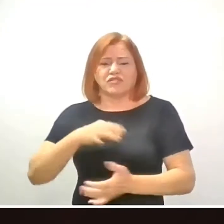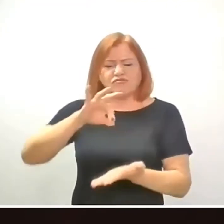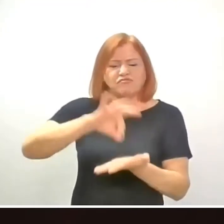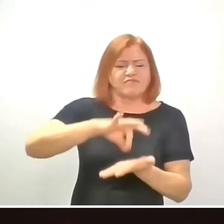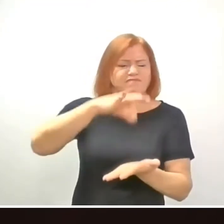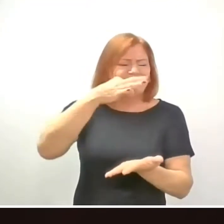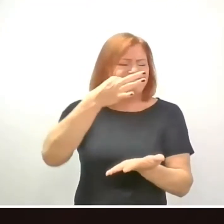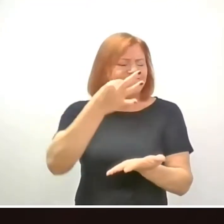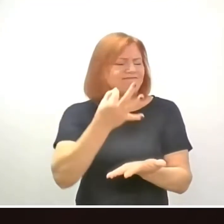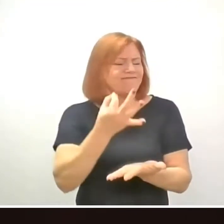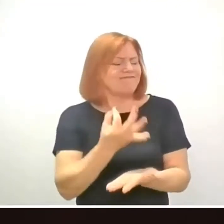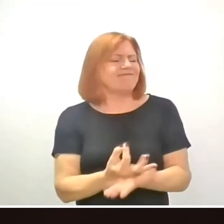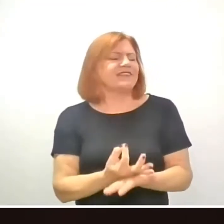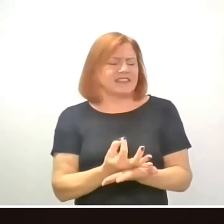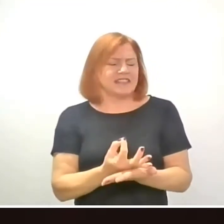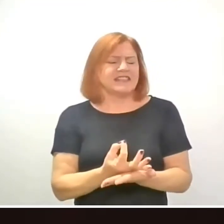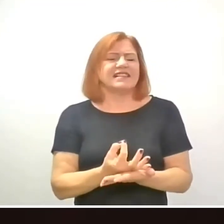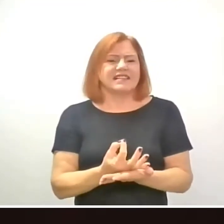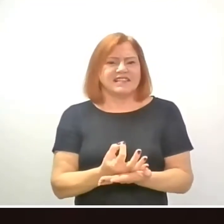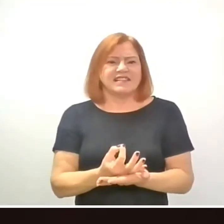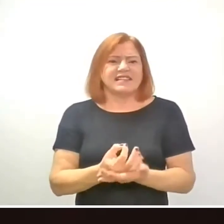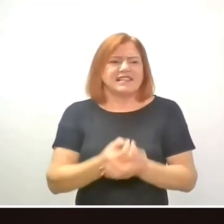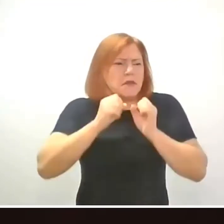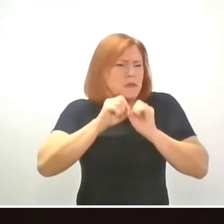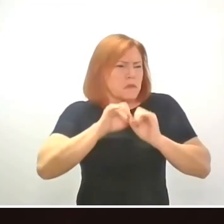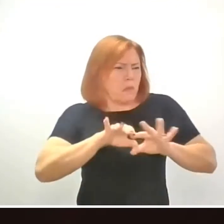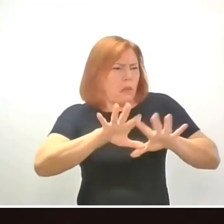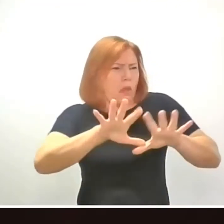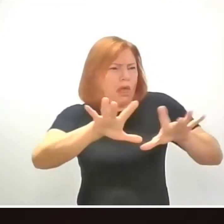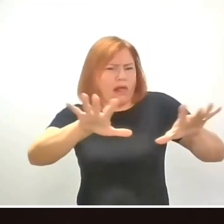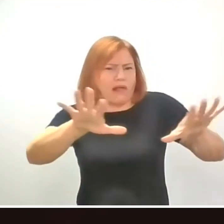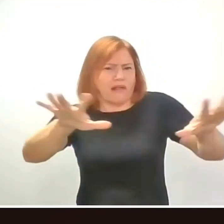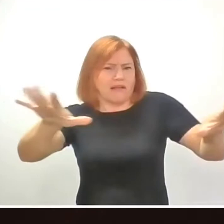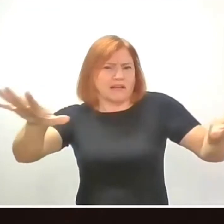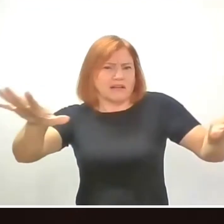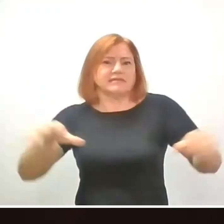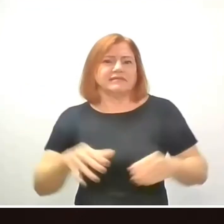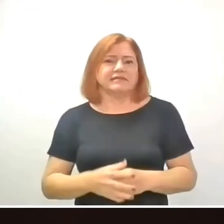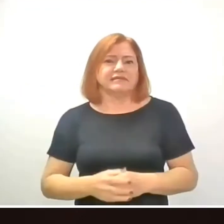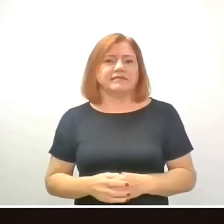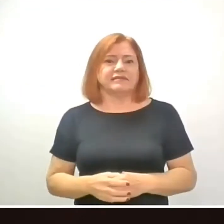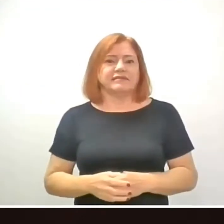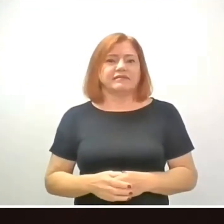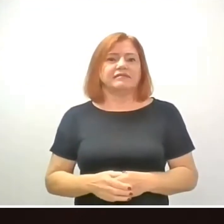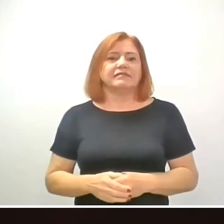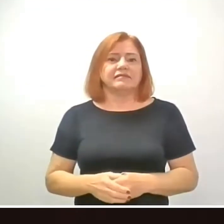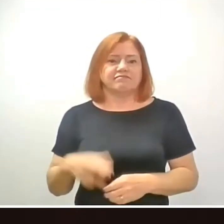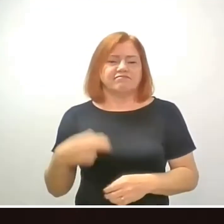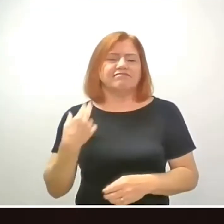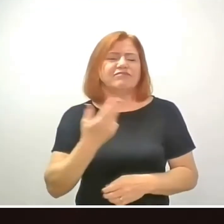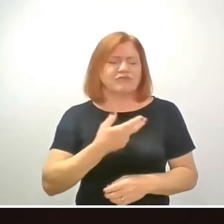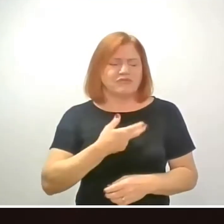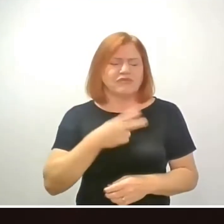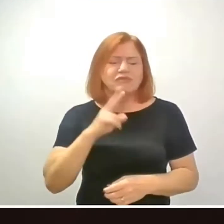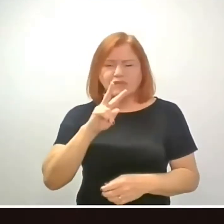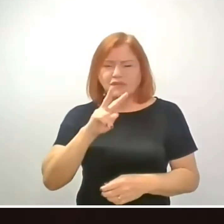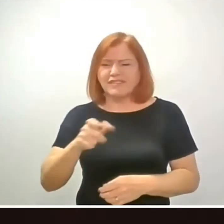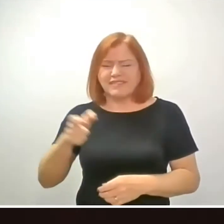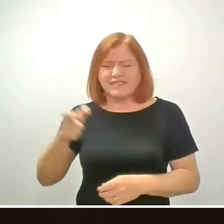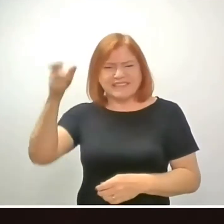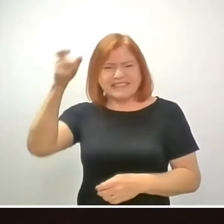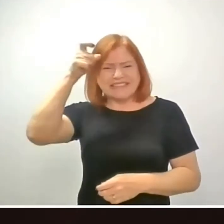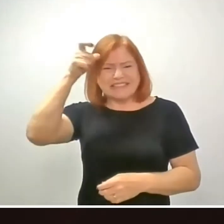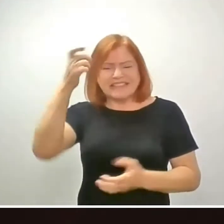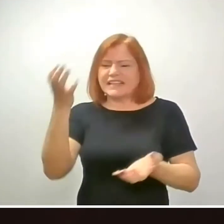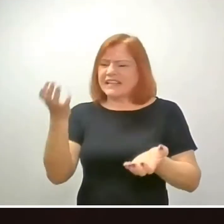havia sido, né, disseminado. Então nós vemos essa intenção de Satanás acabar com a palavra profética,